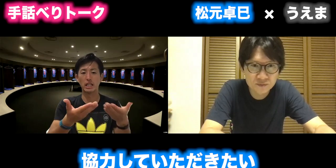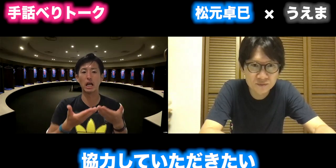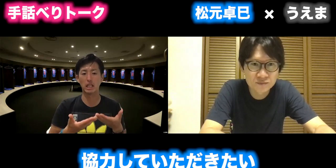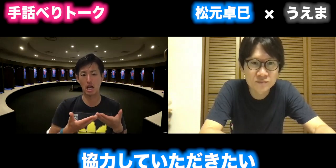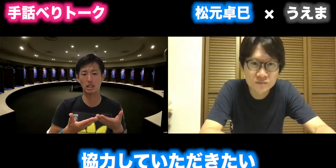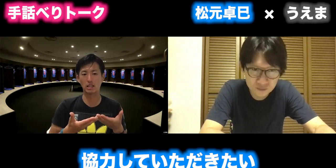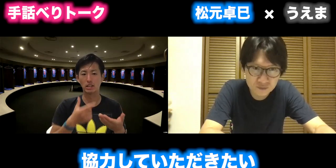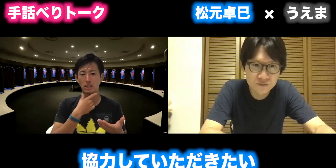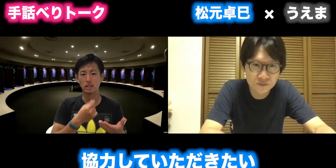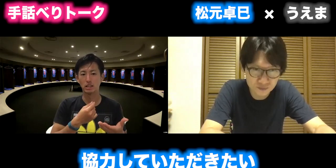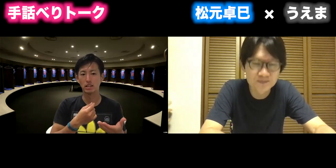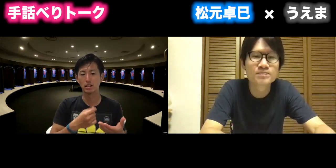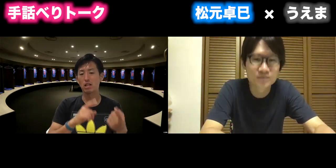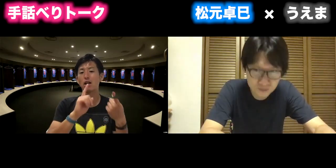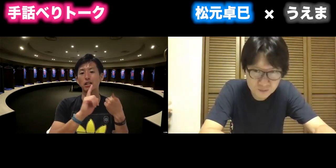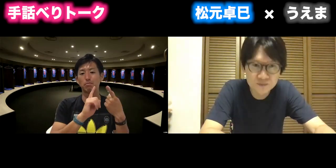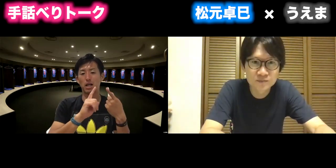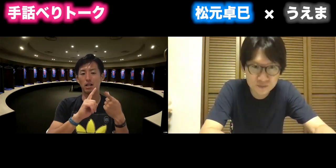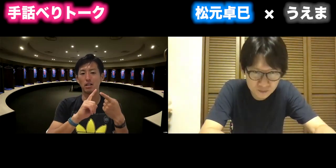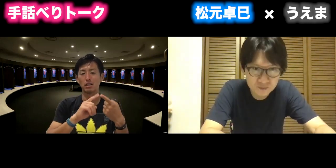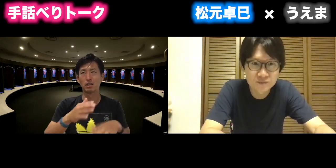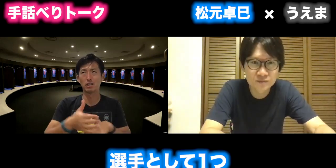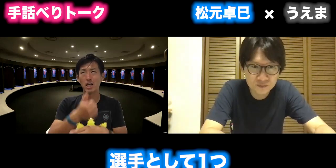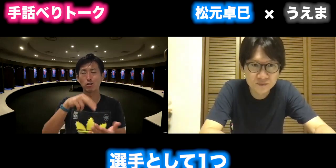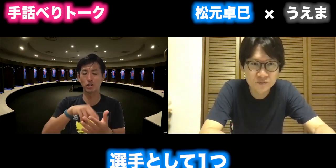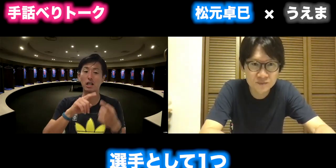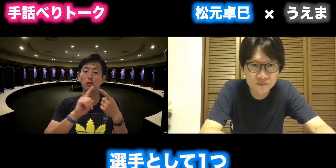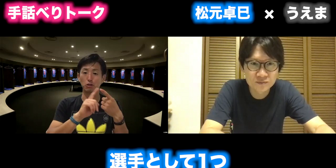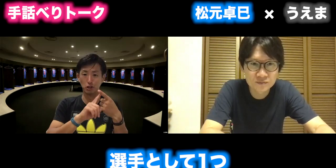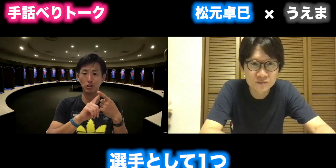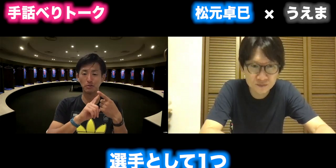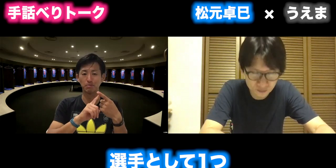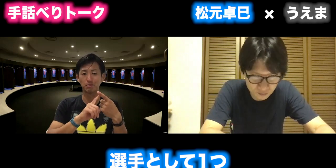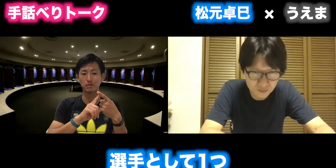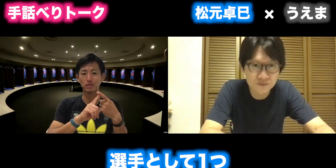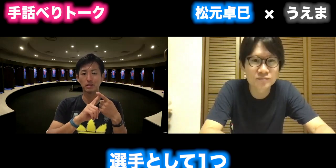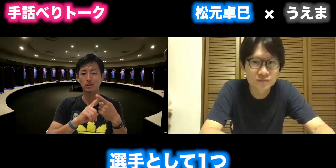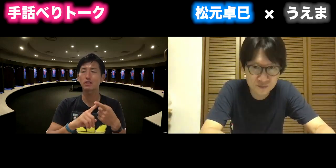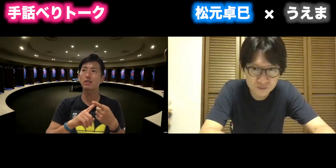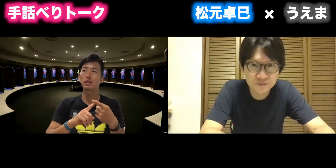ていただきたいっていうのはまあ選手としては一つ